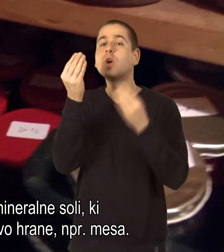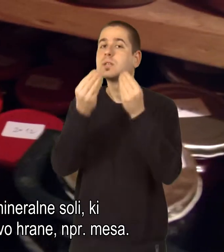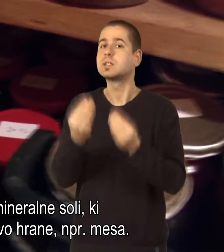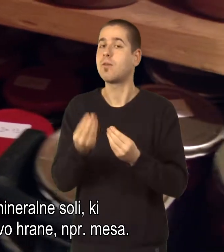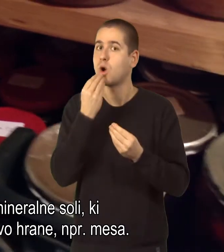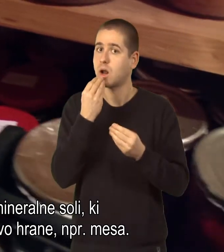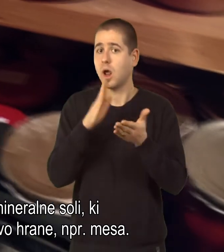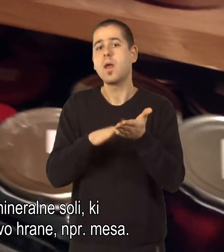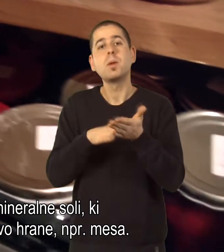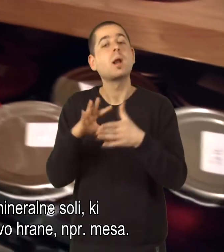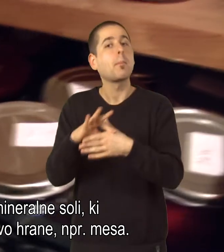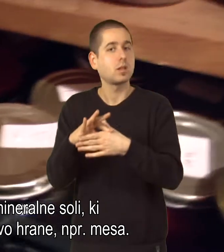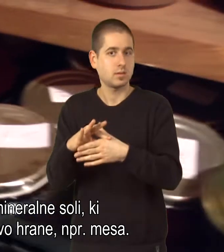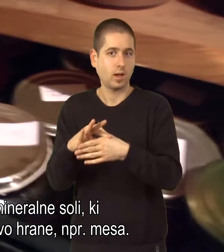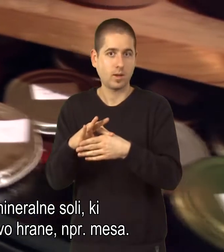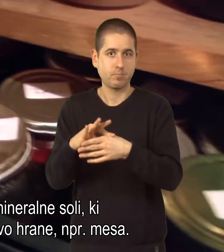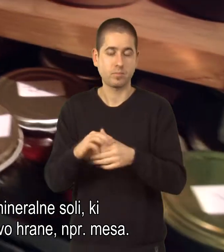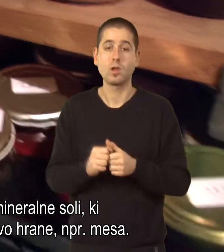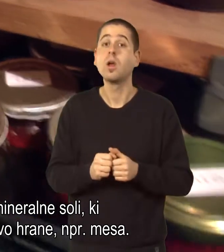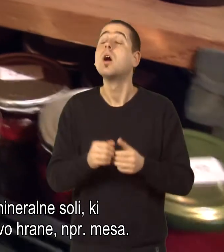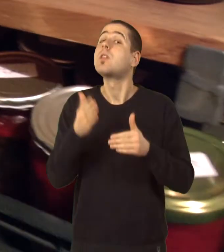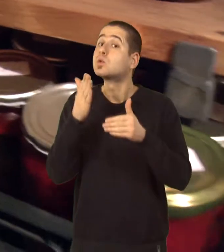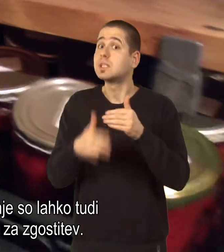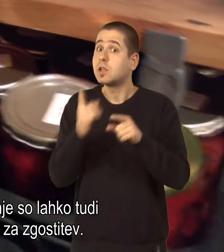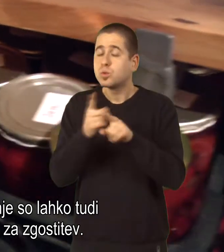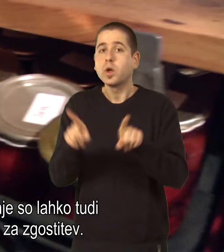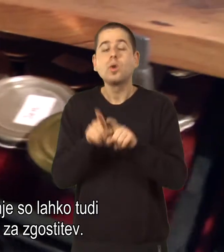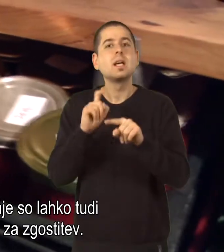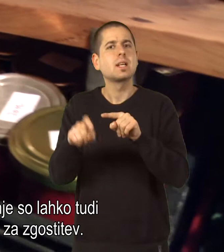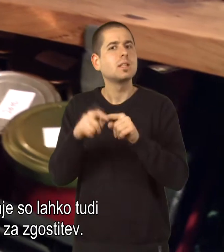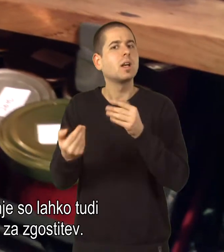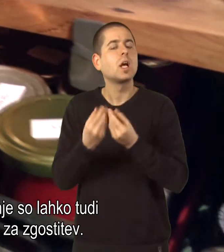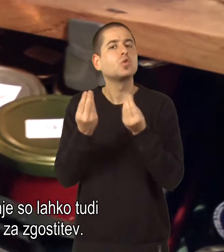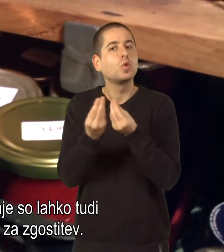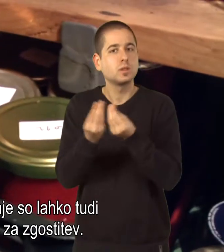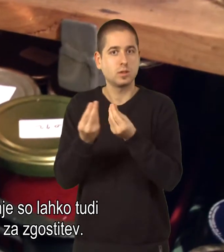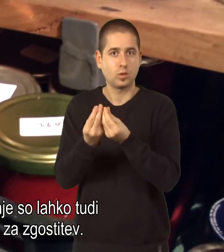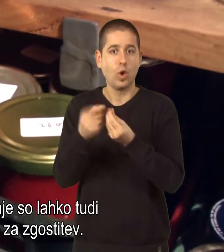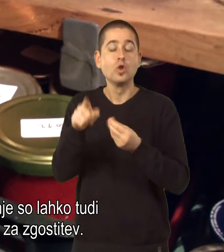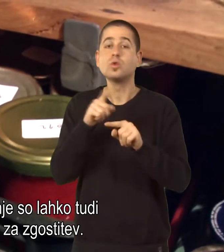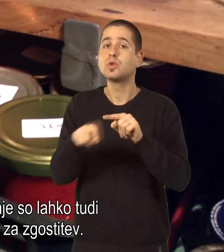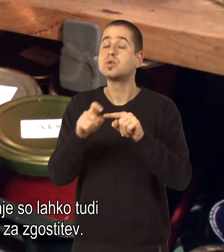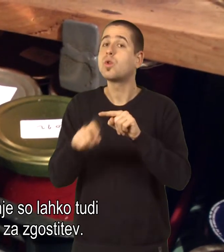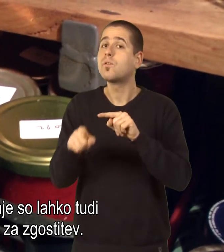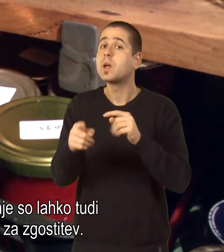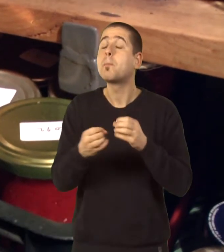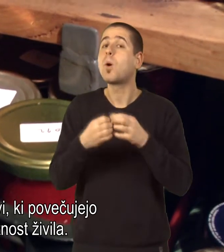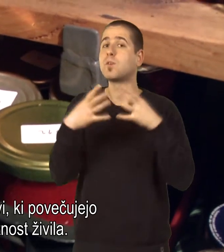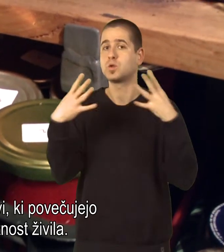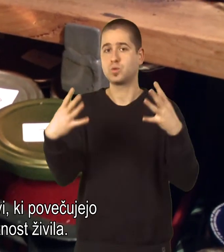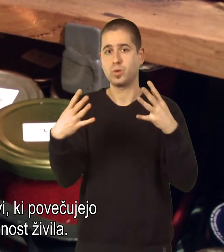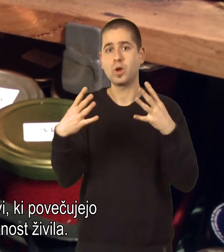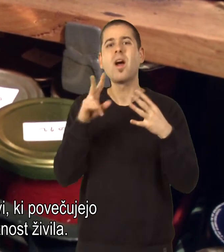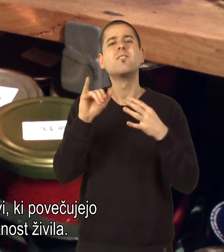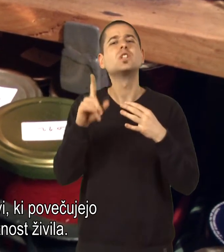ki izboljšajo sestavo hrane, na primer mesa. Navsezadnje tudi kot sredstva za zgostitev, to so